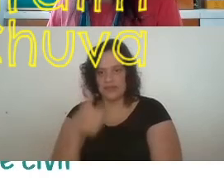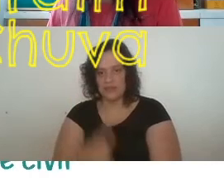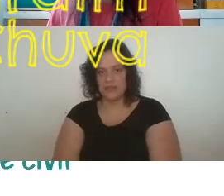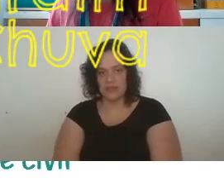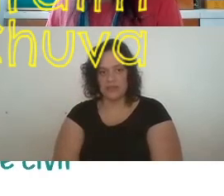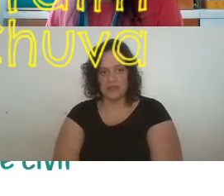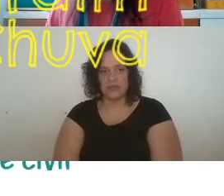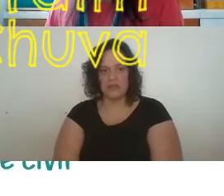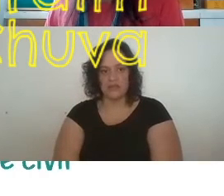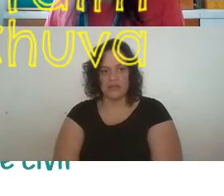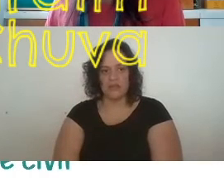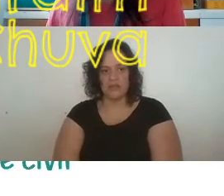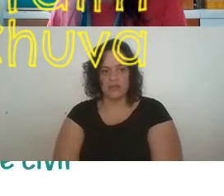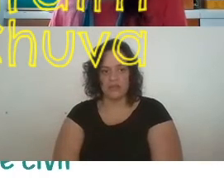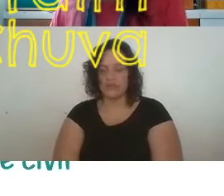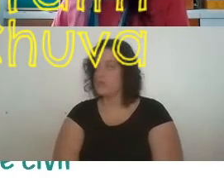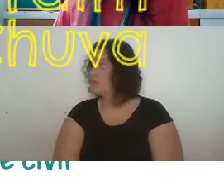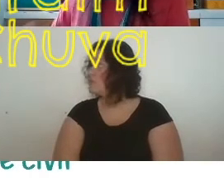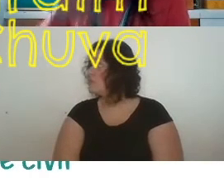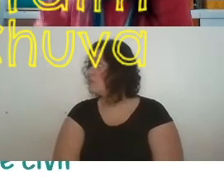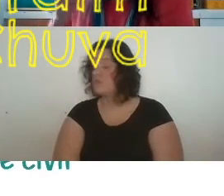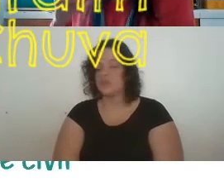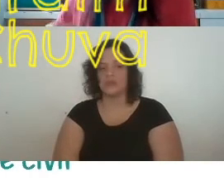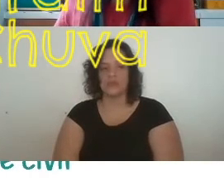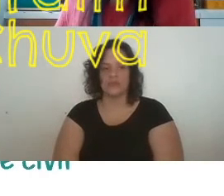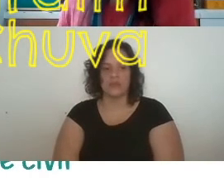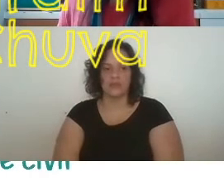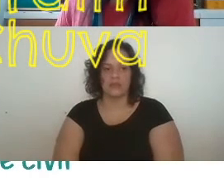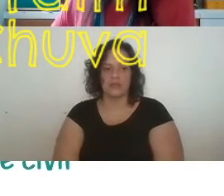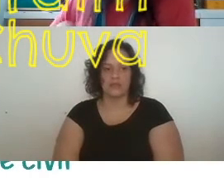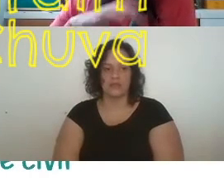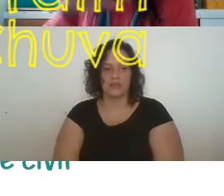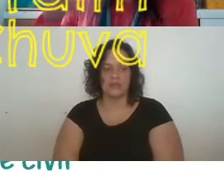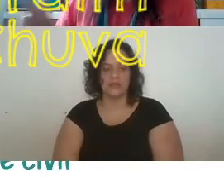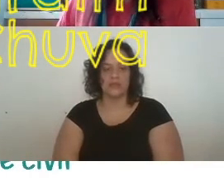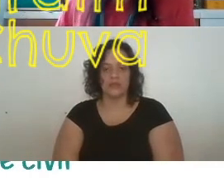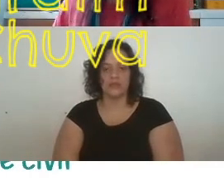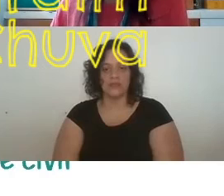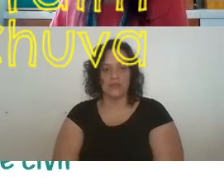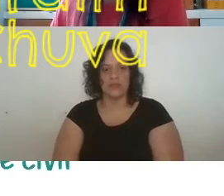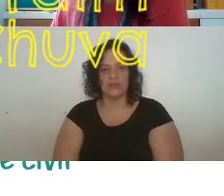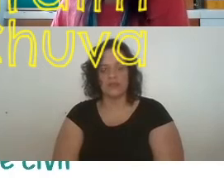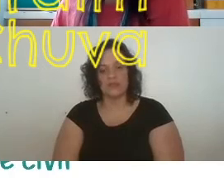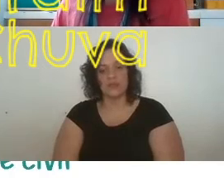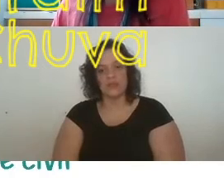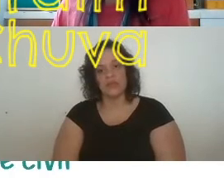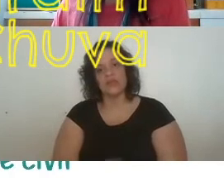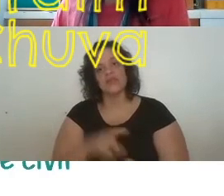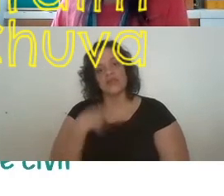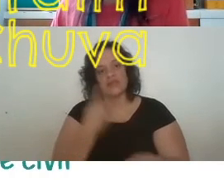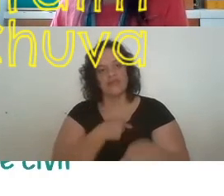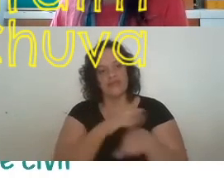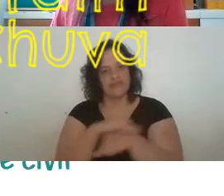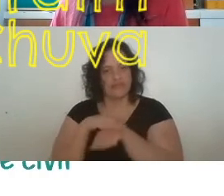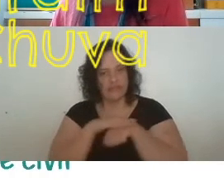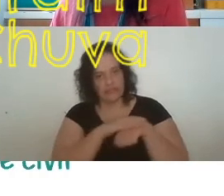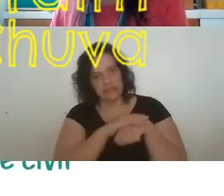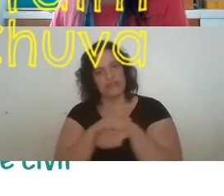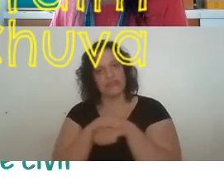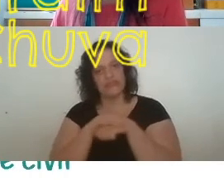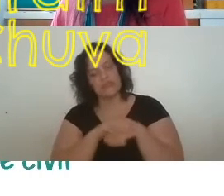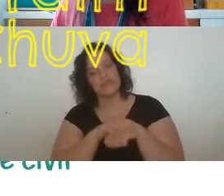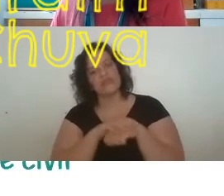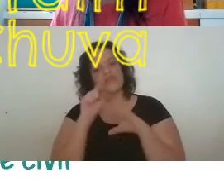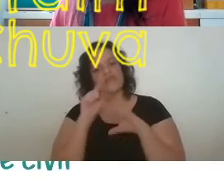Sim. Então, assim, é só para a gente sair com uma imagem, né? A gente conversou aqui muito aprofundou,